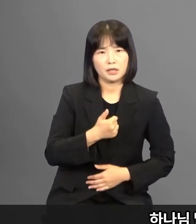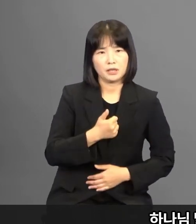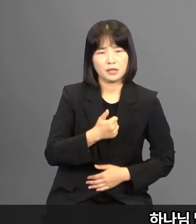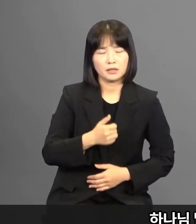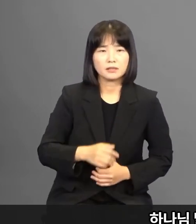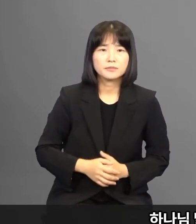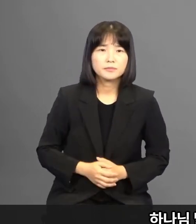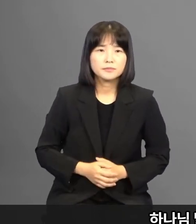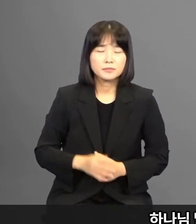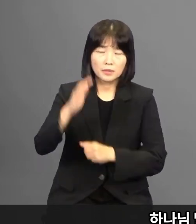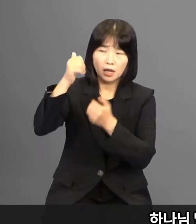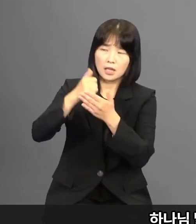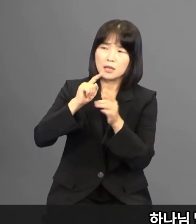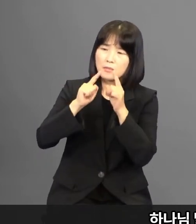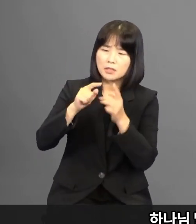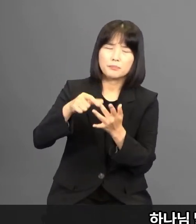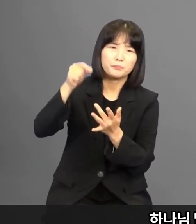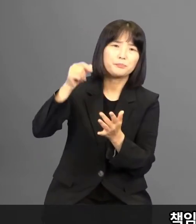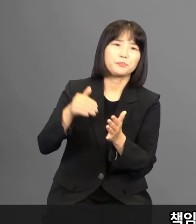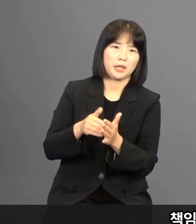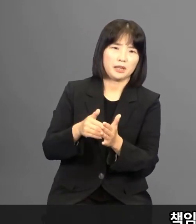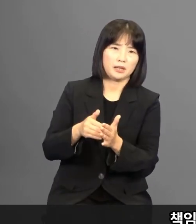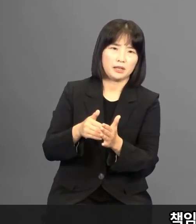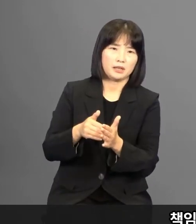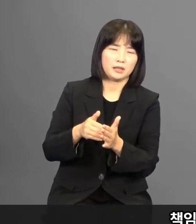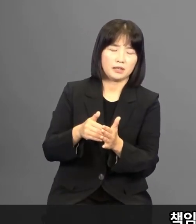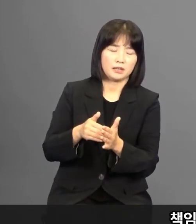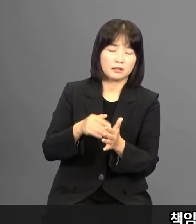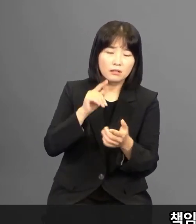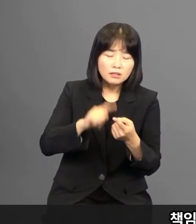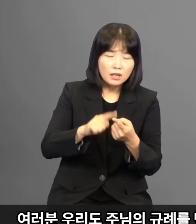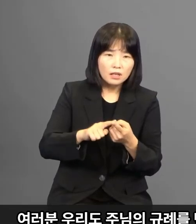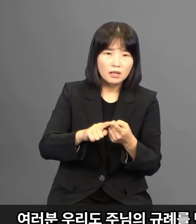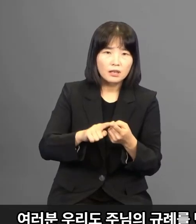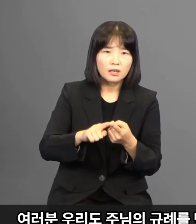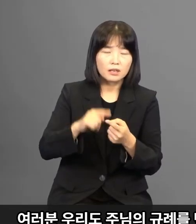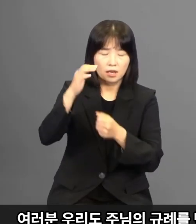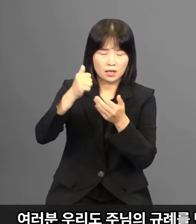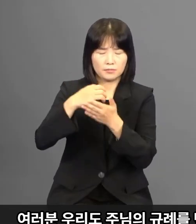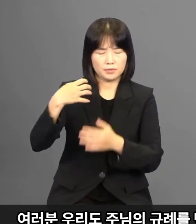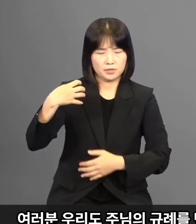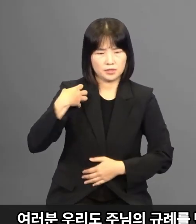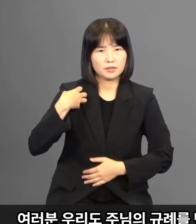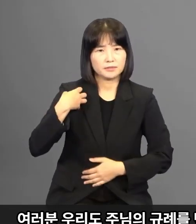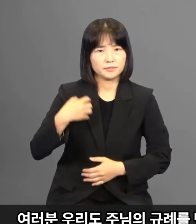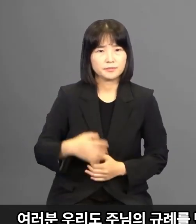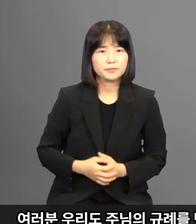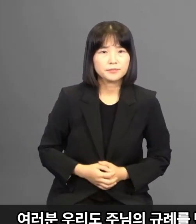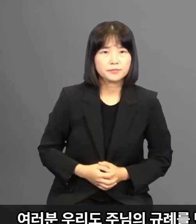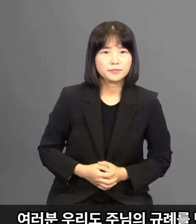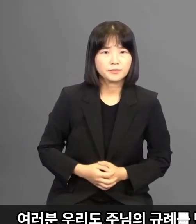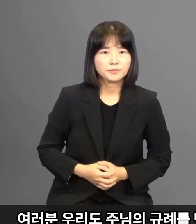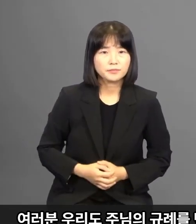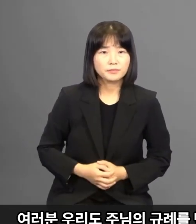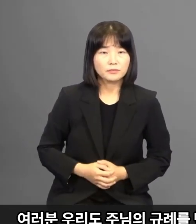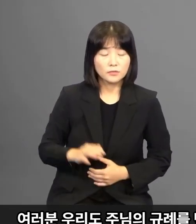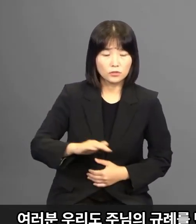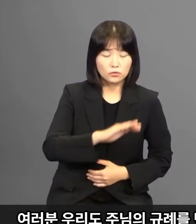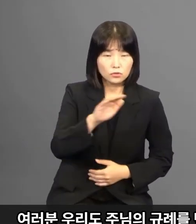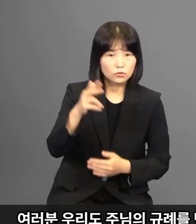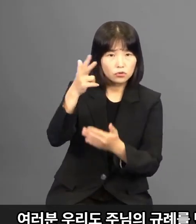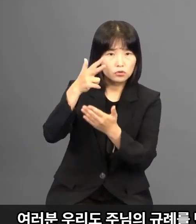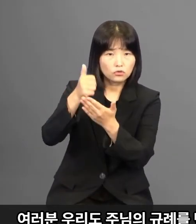베풀었잖아요. 하나님의 말씀을 선택했잖아요. 책임져 주시는 거예요. 여러분, 우리도 주님의